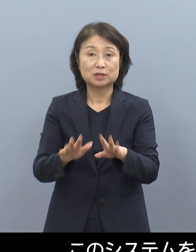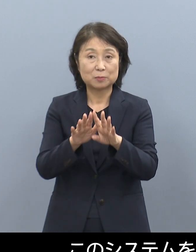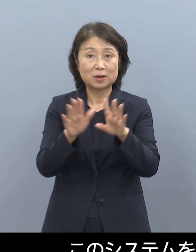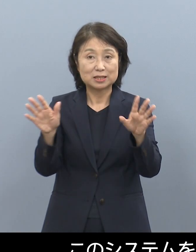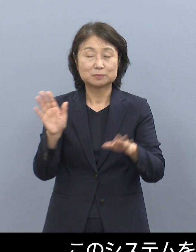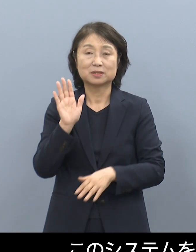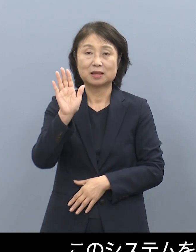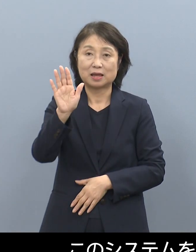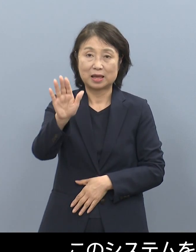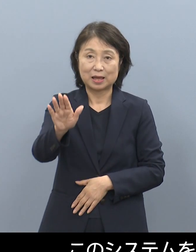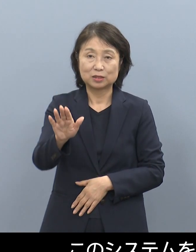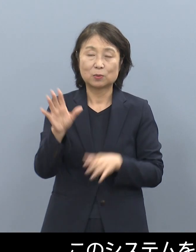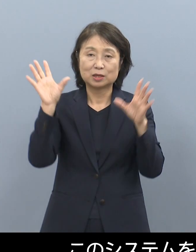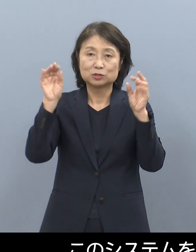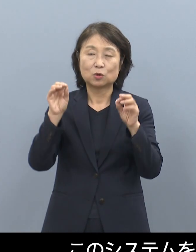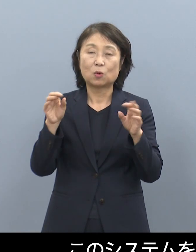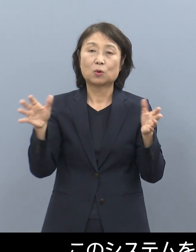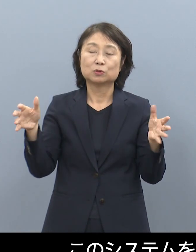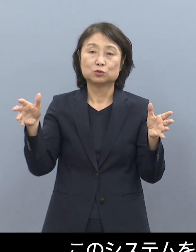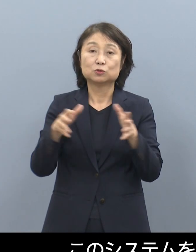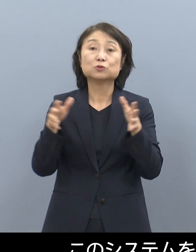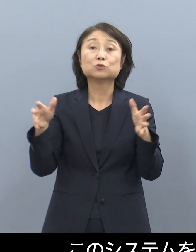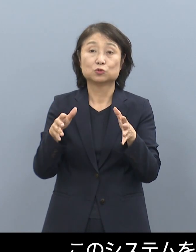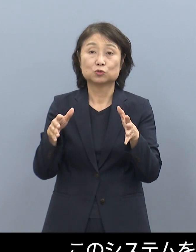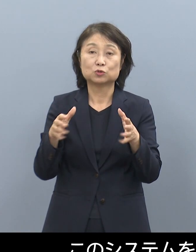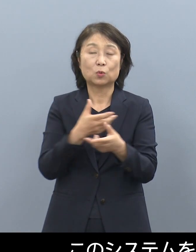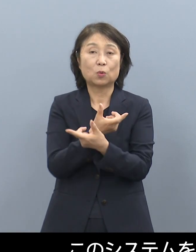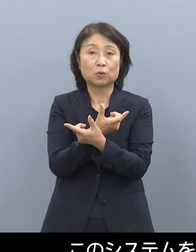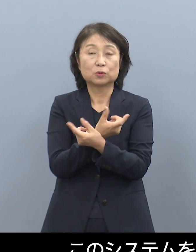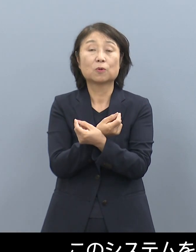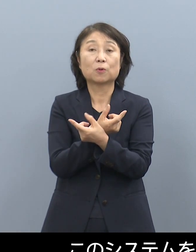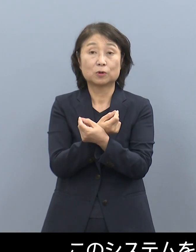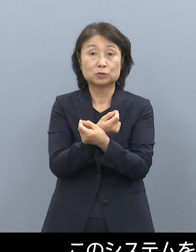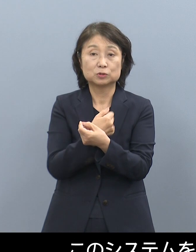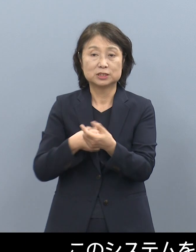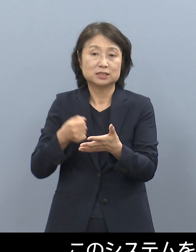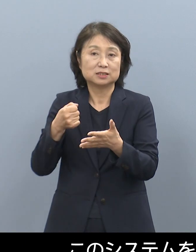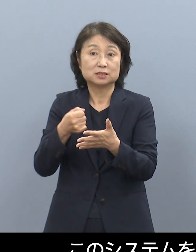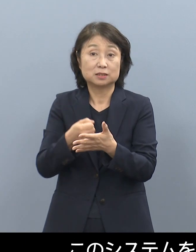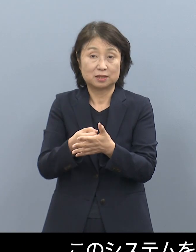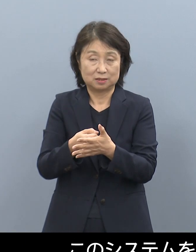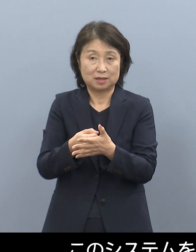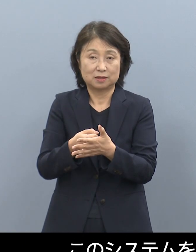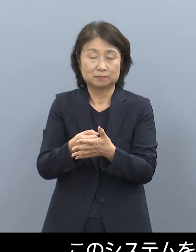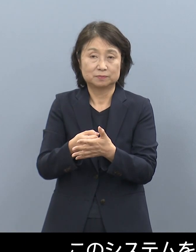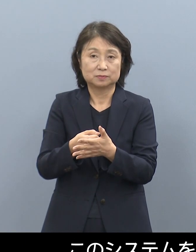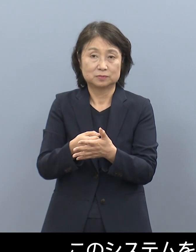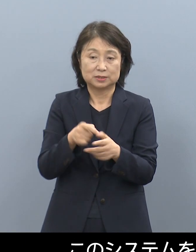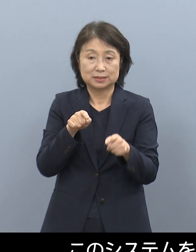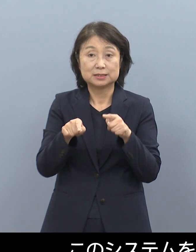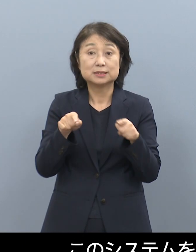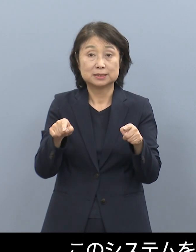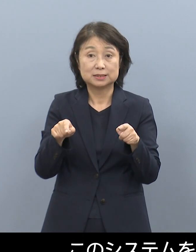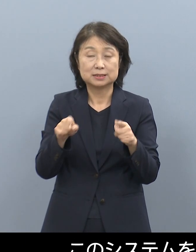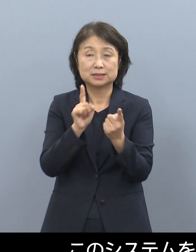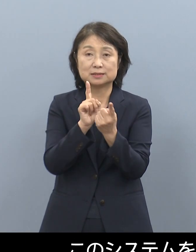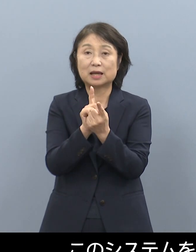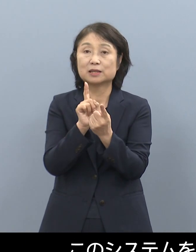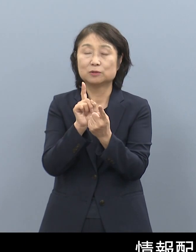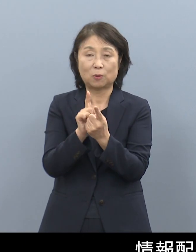により、情報収集、情報共有、意思決定、指示や対